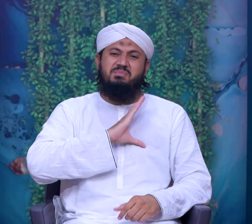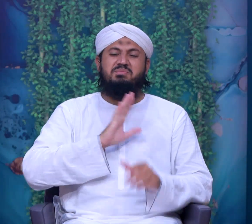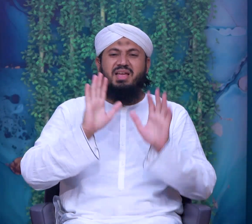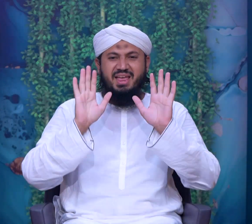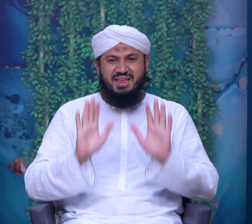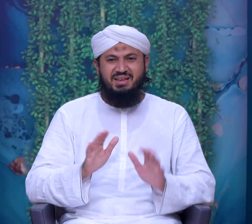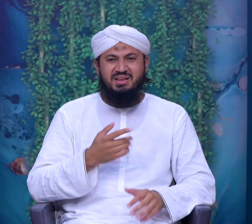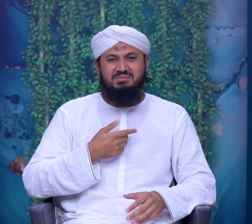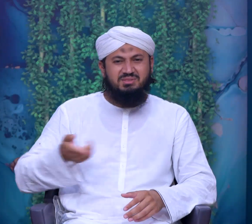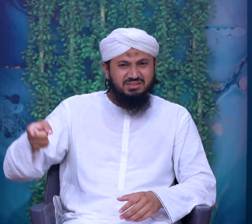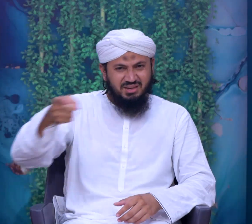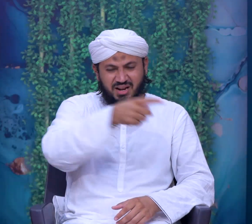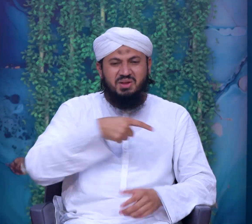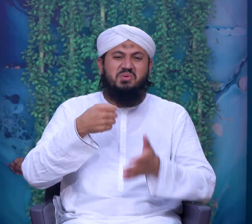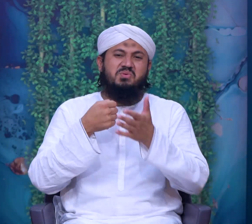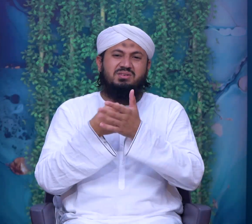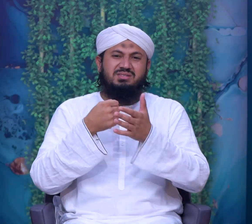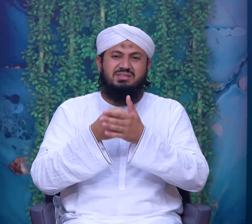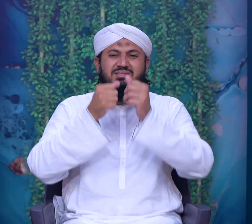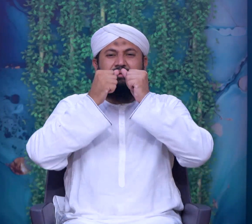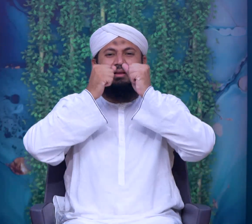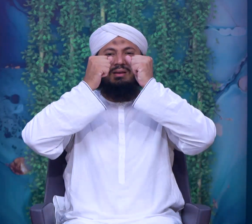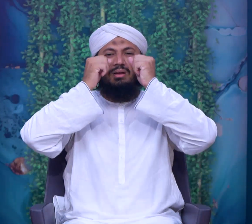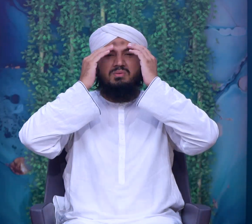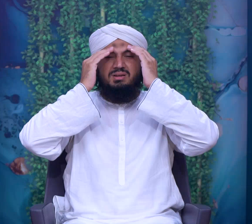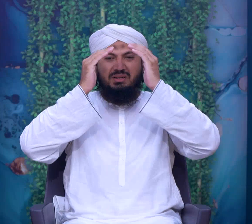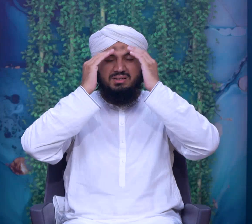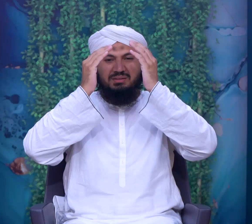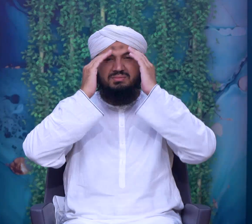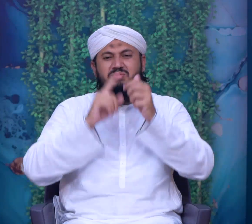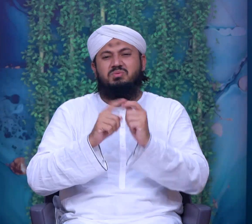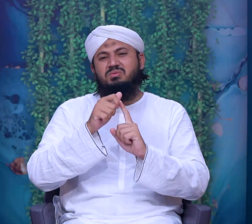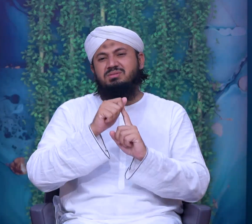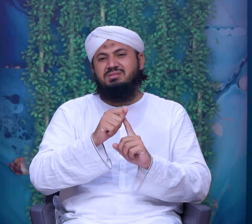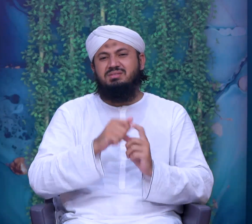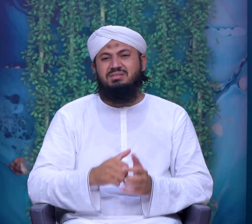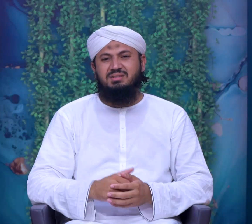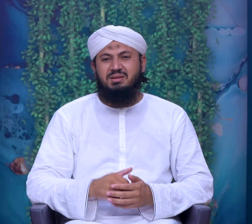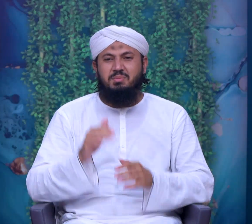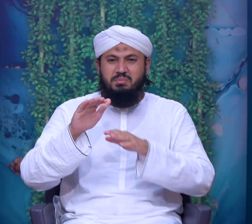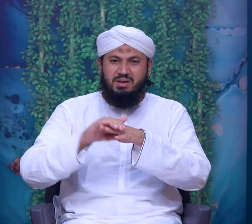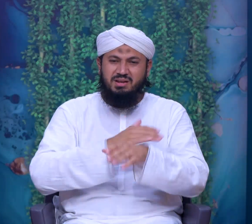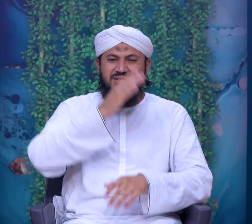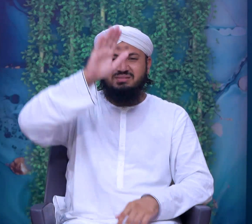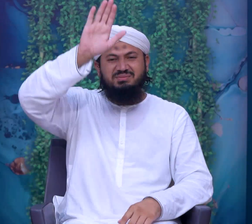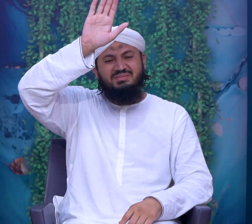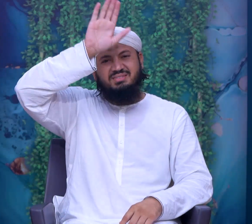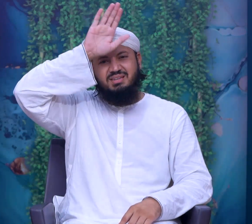سے تیرے، شام کو صبح بناتا ہے اجالا تیرا۔ مختصر وضاحت، یعنی پیارے آقا صلی اللہ علیہ وآلہ وصحبہ وسلم